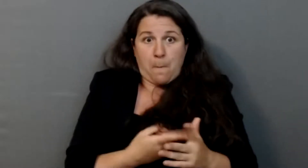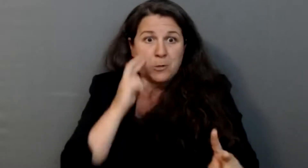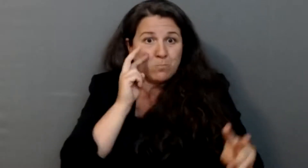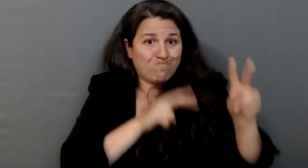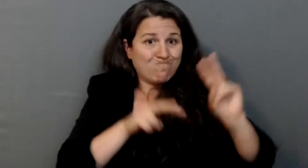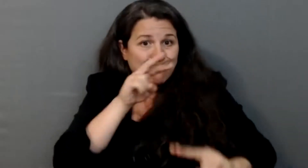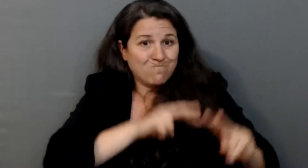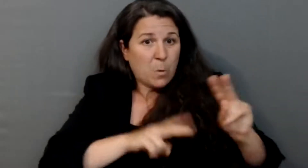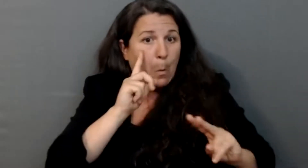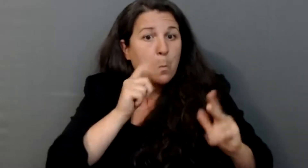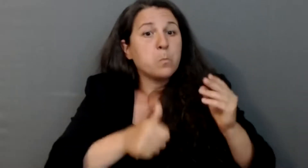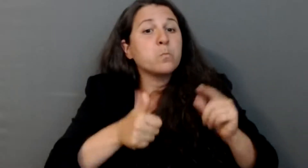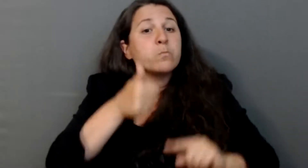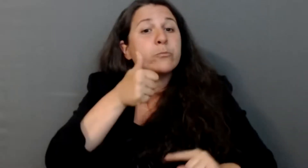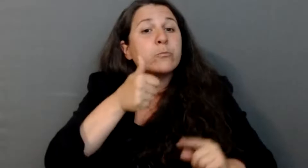que